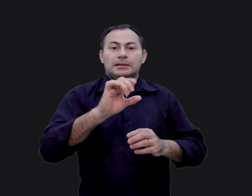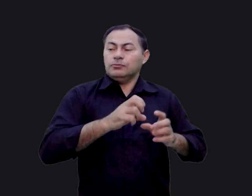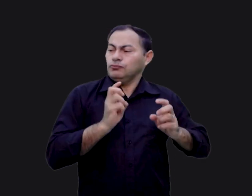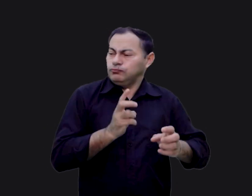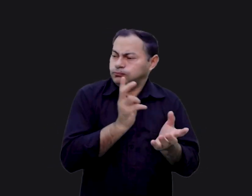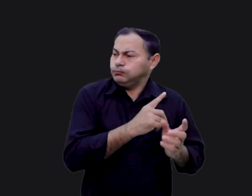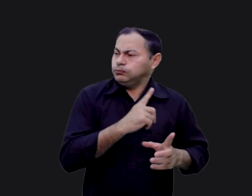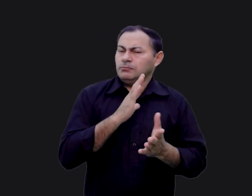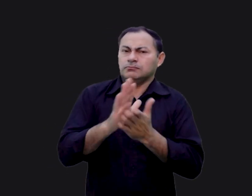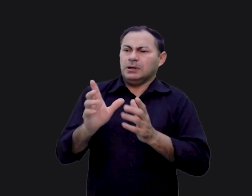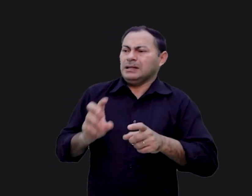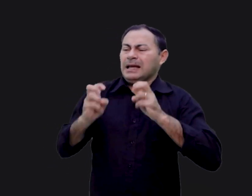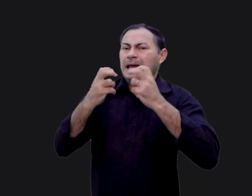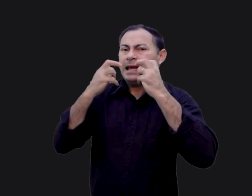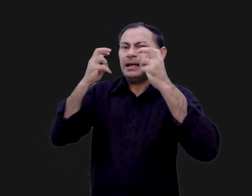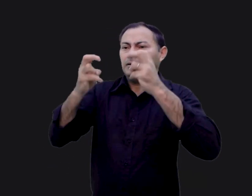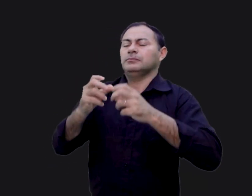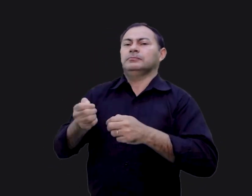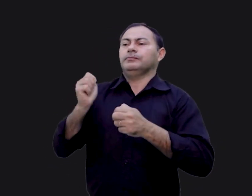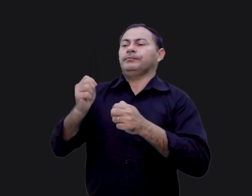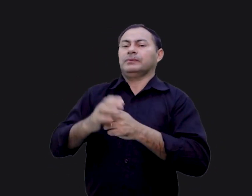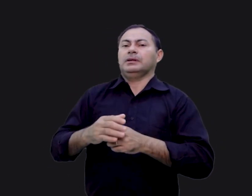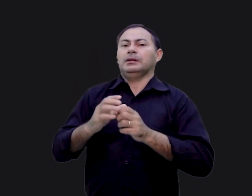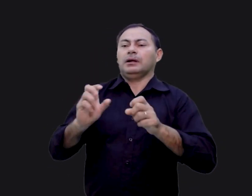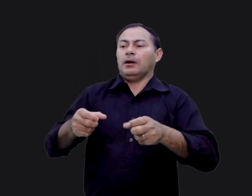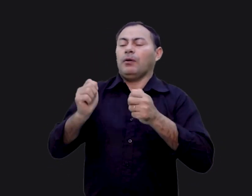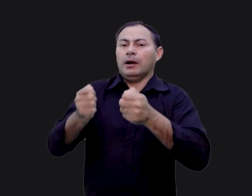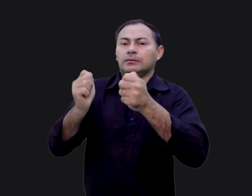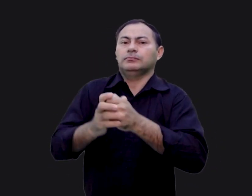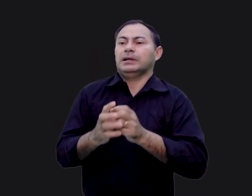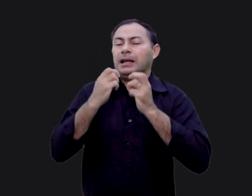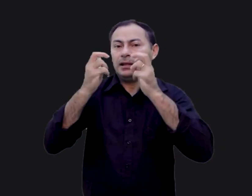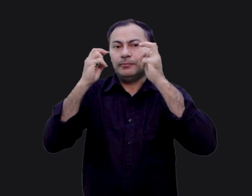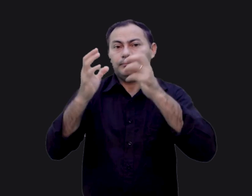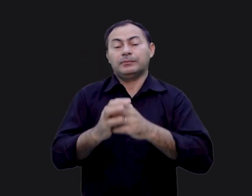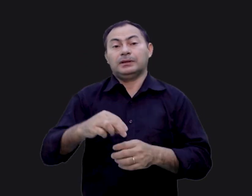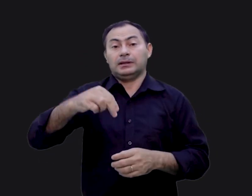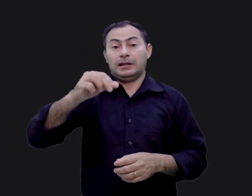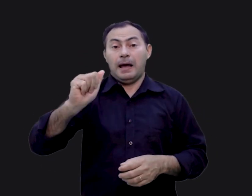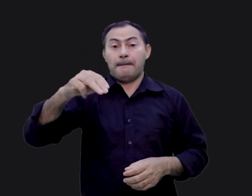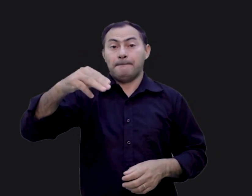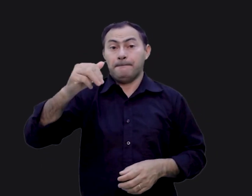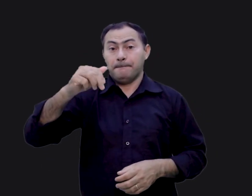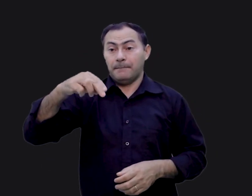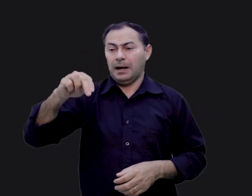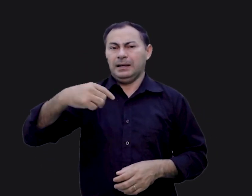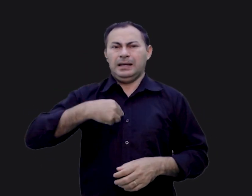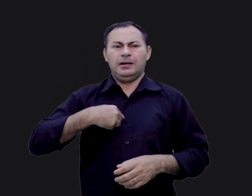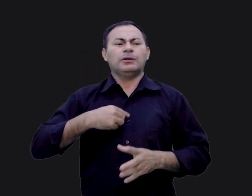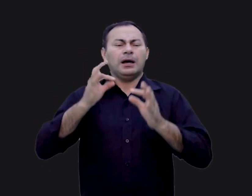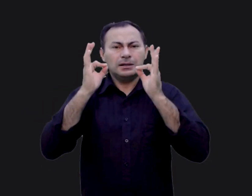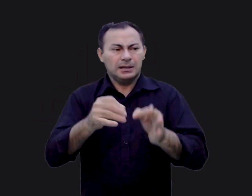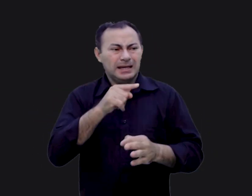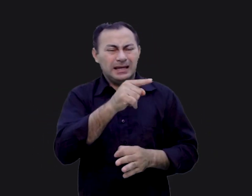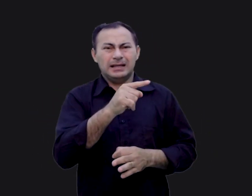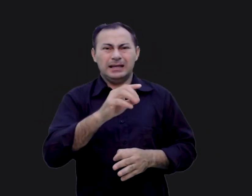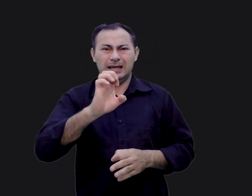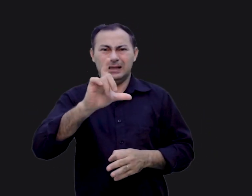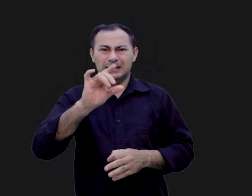Eliseu levantando poeira, gritando com o escudeiro que ia na carruagem com ele. Naamã falou: eu estava certo de que ele